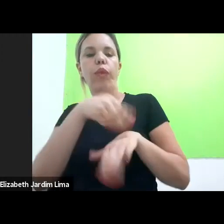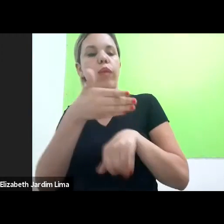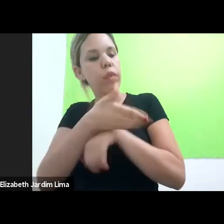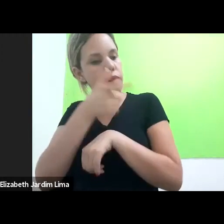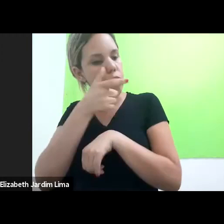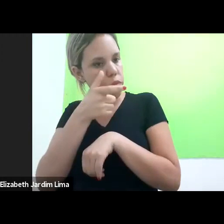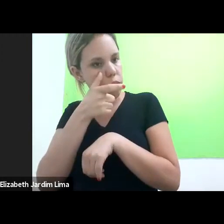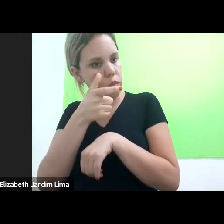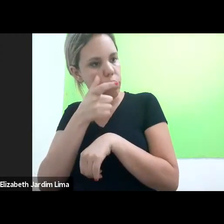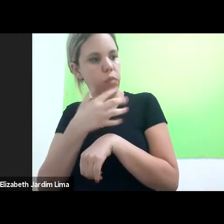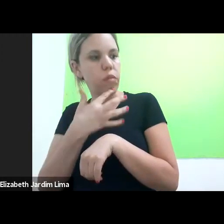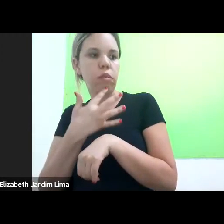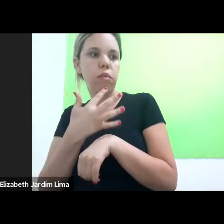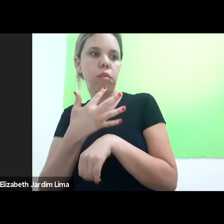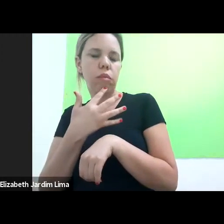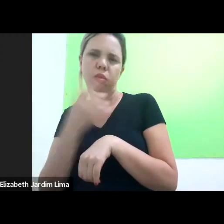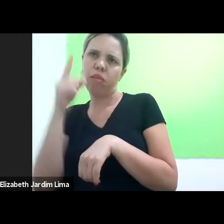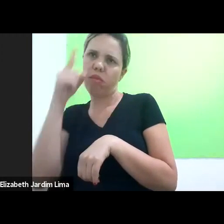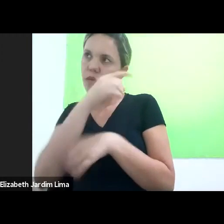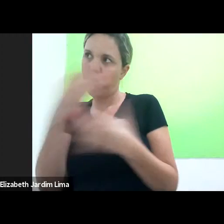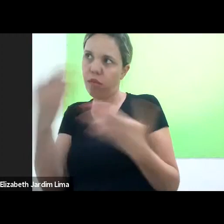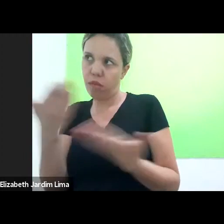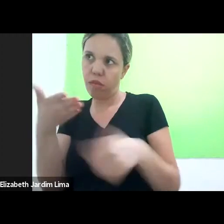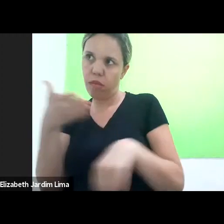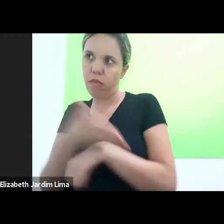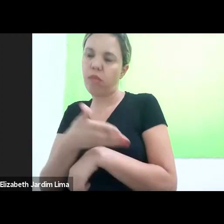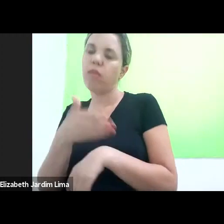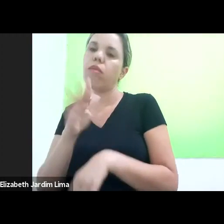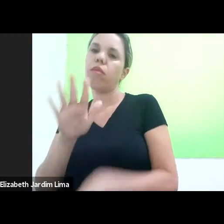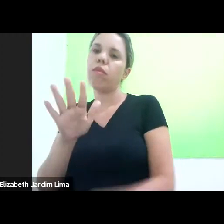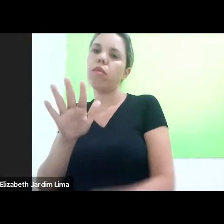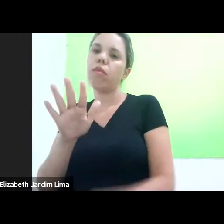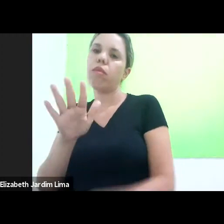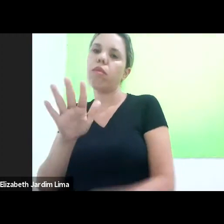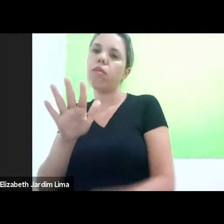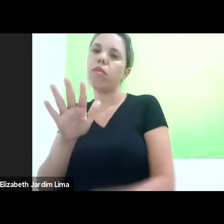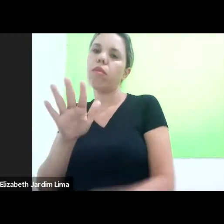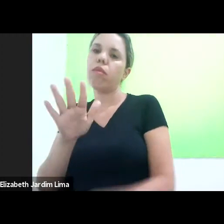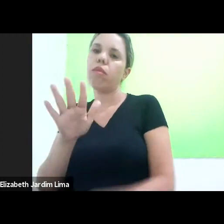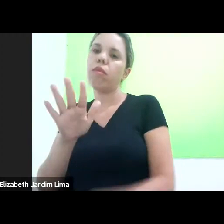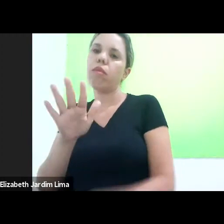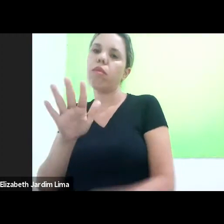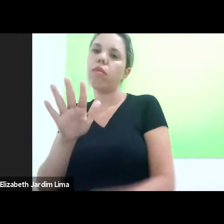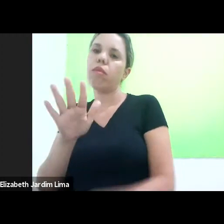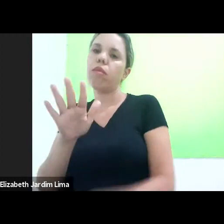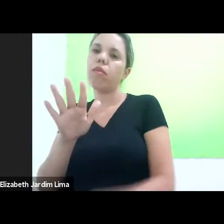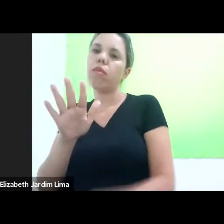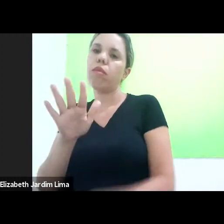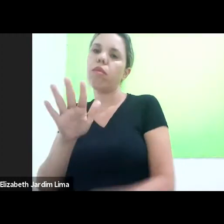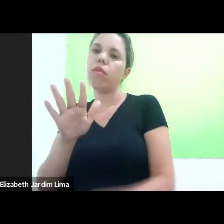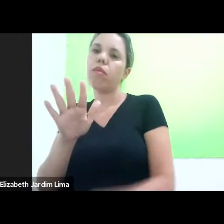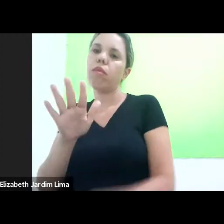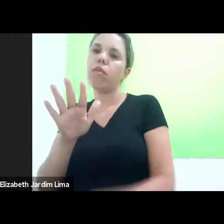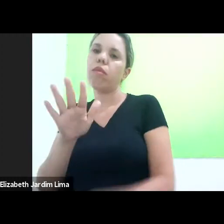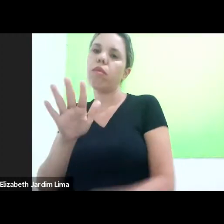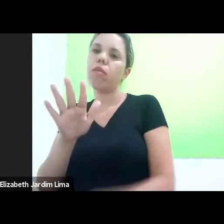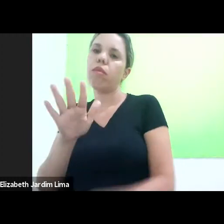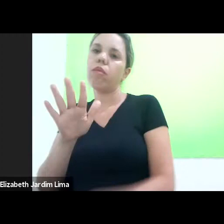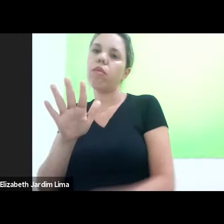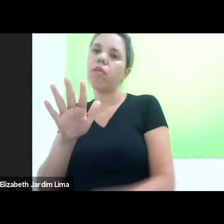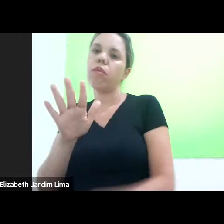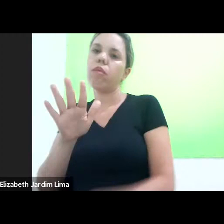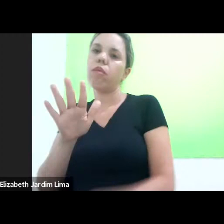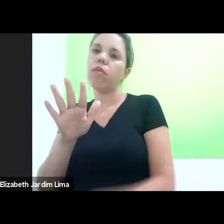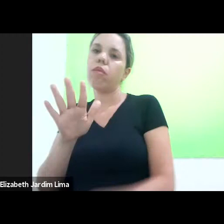Agora está bem difícil, né? Então, é muito difícil a gente sair para ir na comunidade nesse momento que a gente está vivendo.